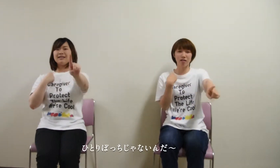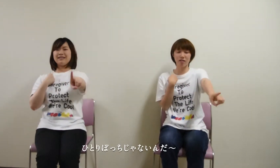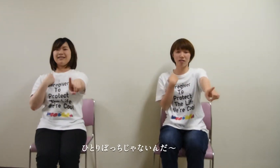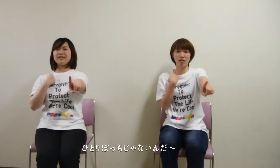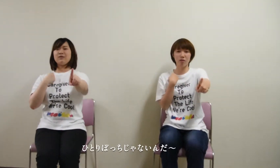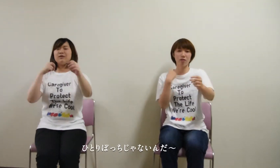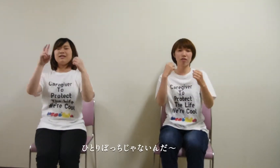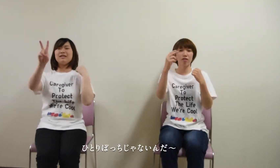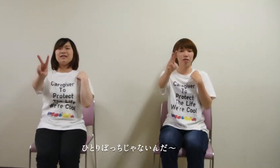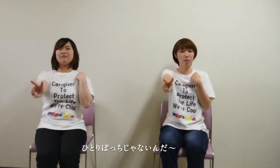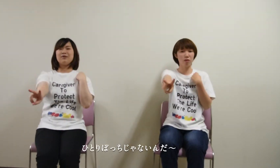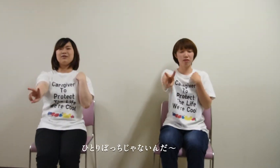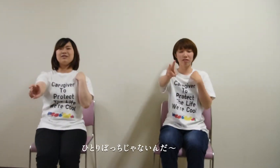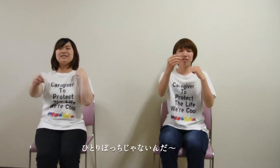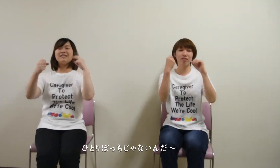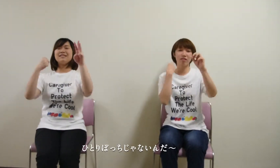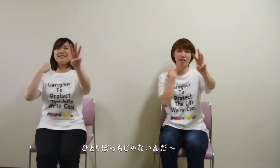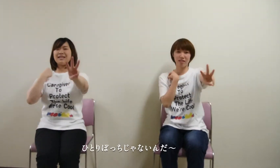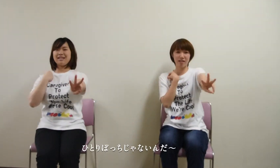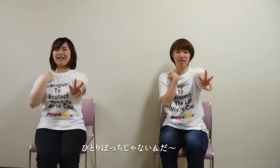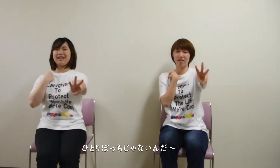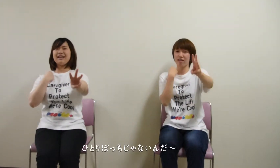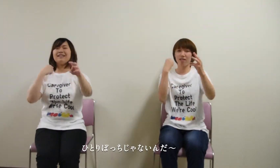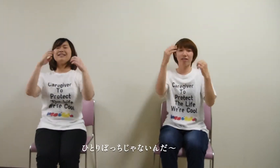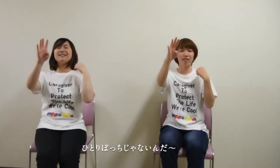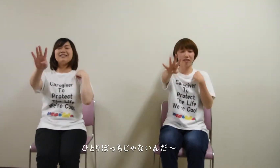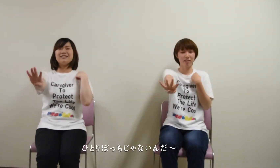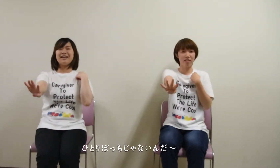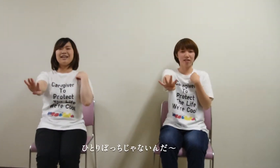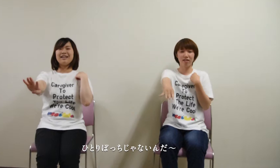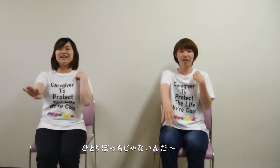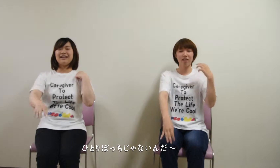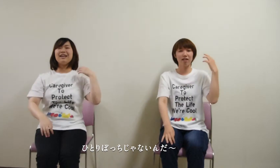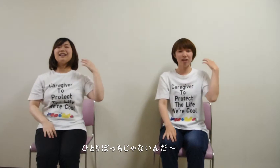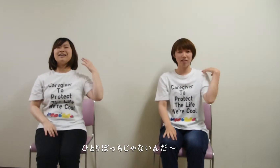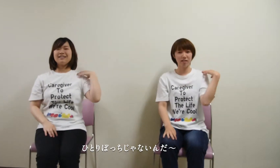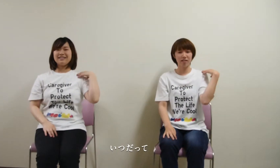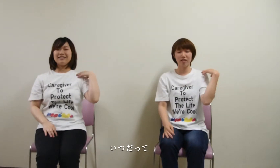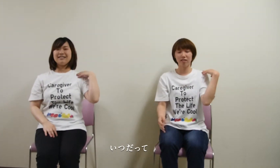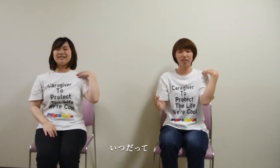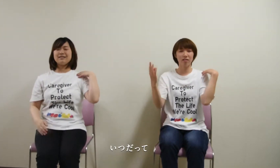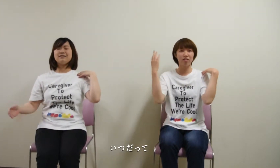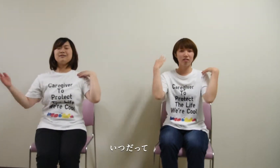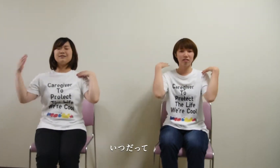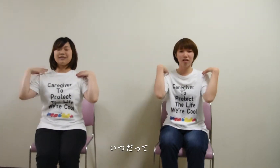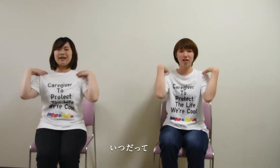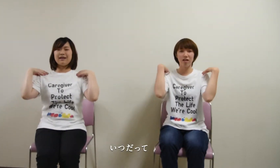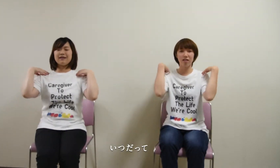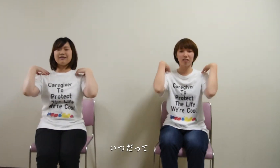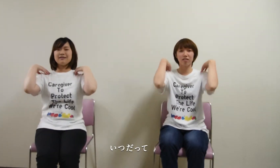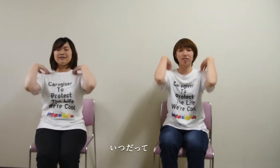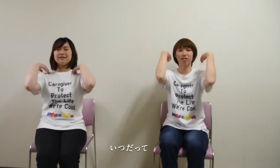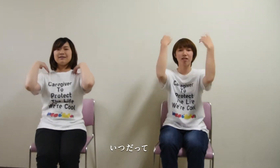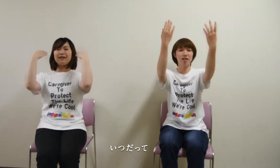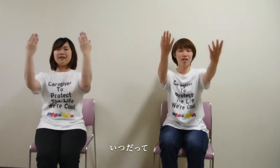一人ぼっちじゃないんだ、いつだって